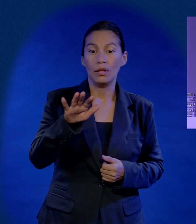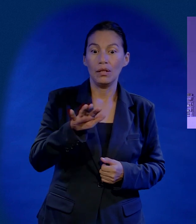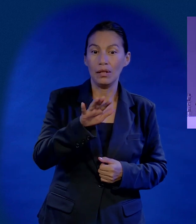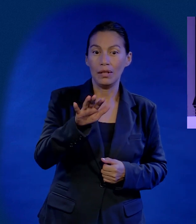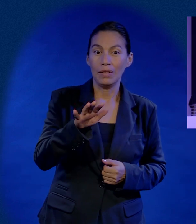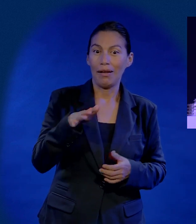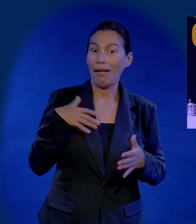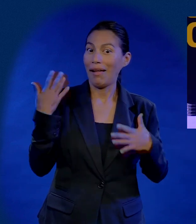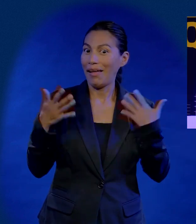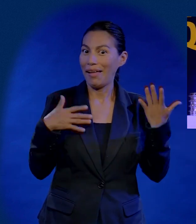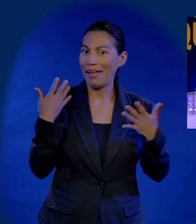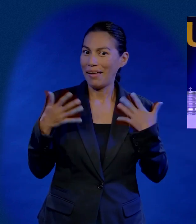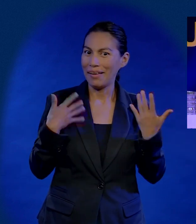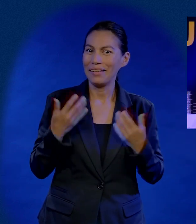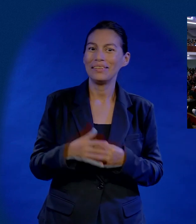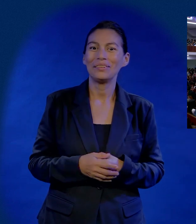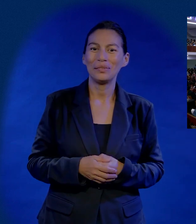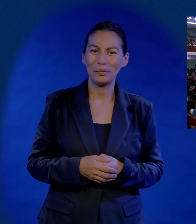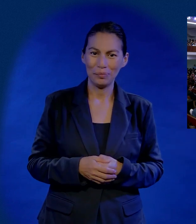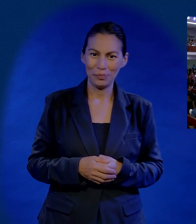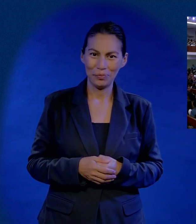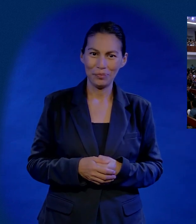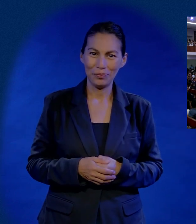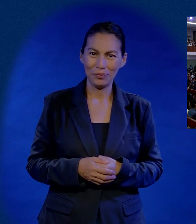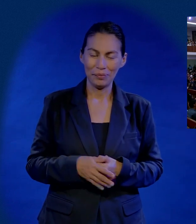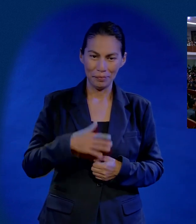Es una zona muy divertida.